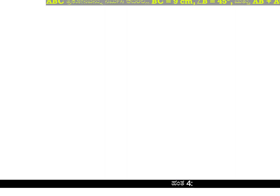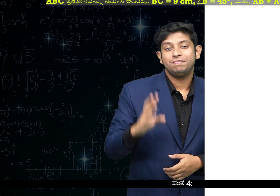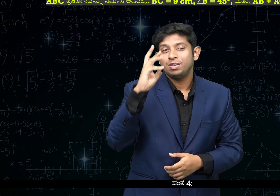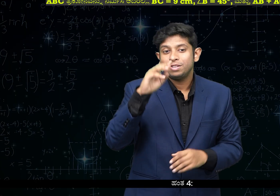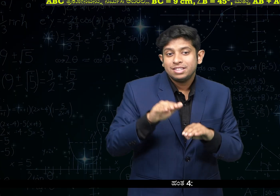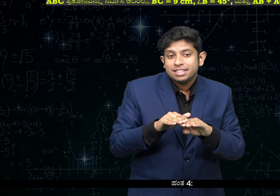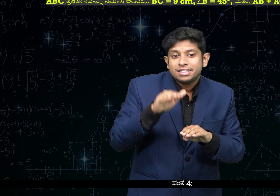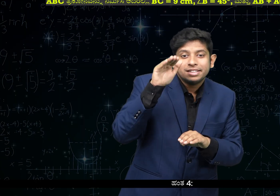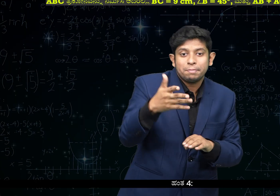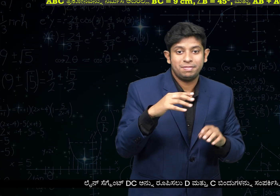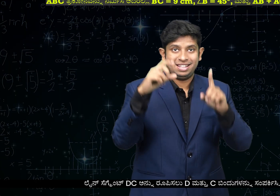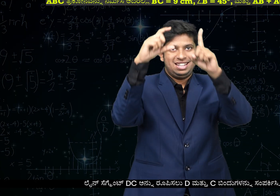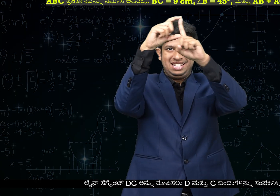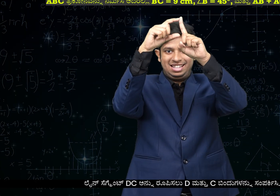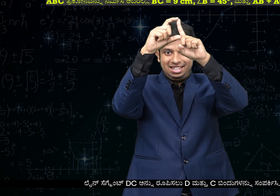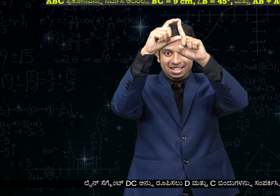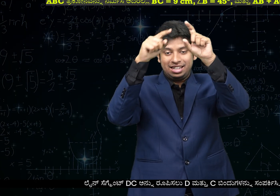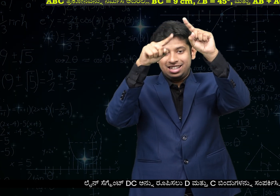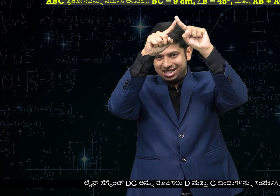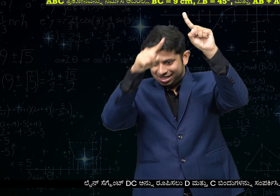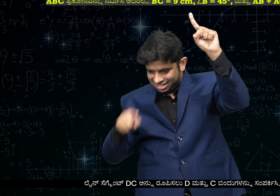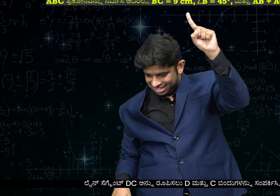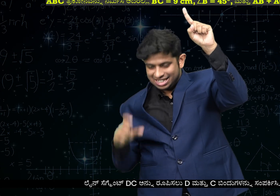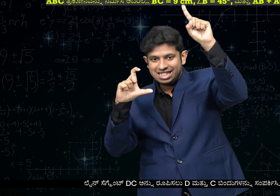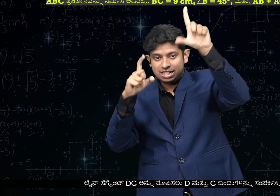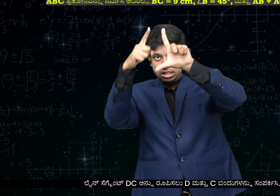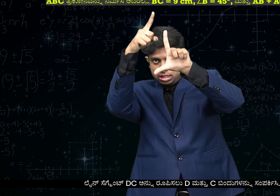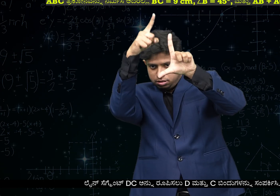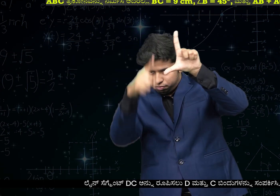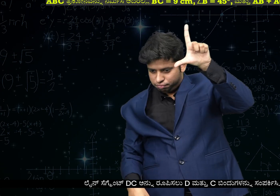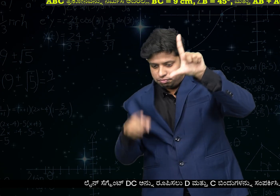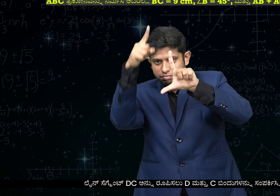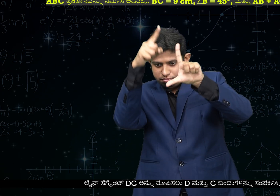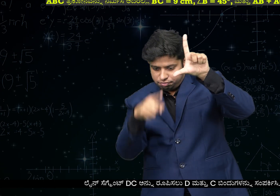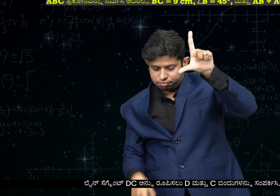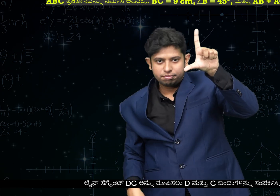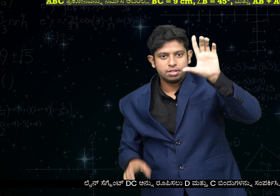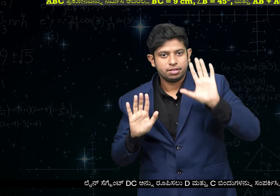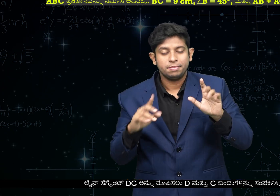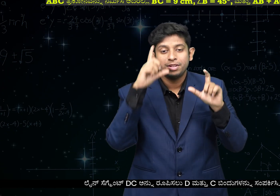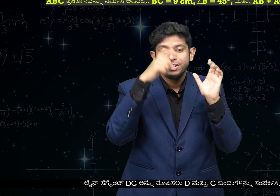ಹಂತ 4. ಲೈನ್ ಸೆಗ್ಮೆಂಟ್ DC ಅನ್ನು ರೂಪಿಸಲು ಡಿ ಮತ್ತು ಸಿ ಬಿಂದುಗಳನ್ನು